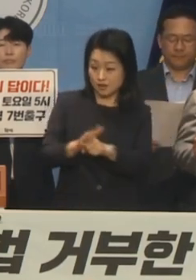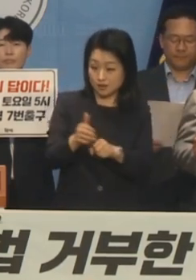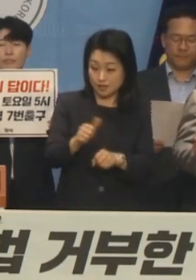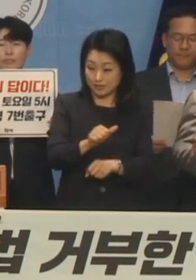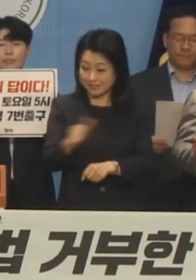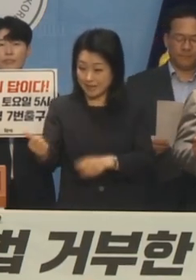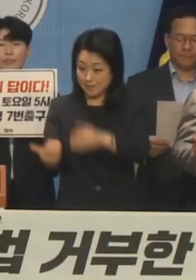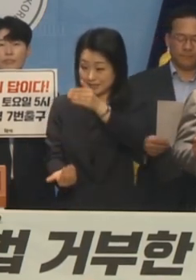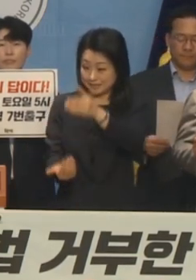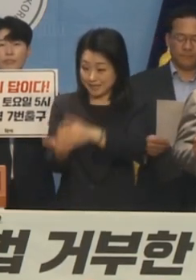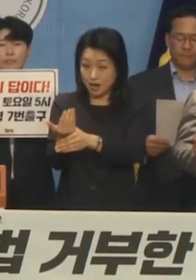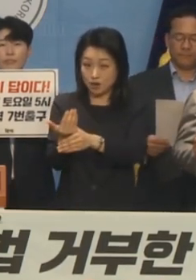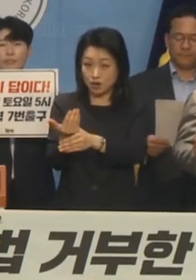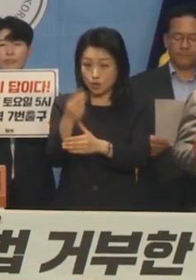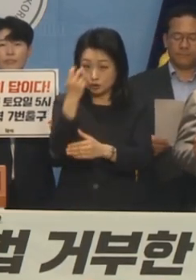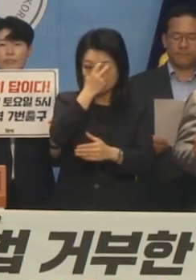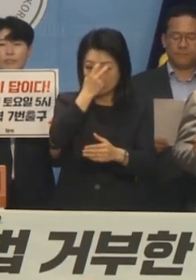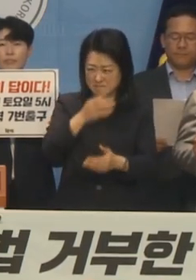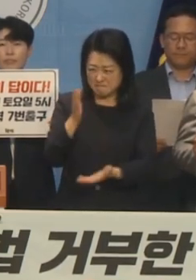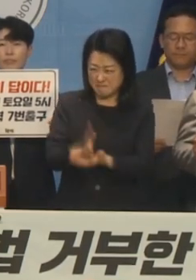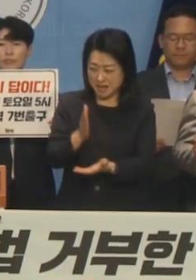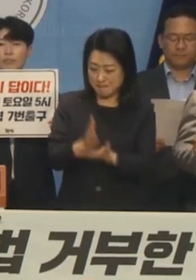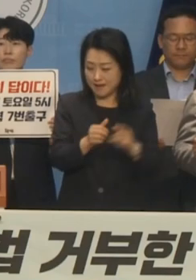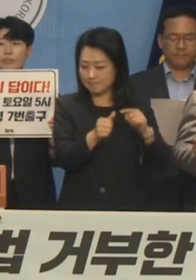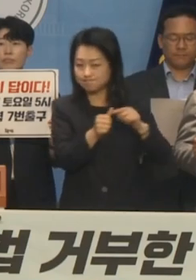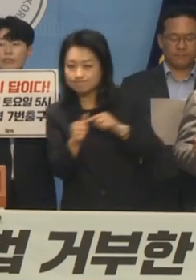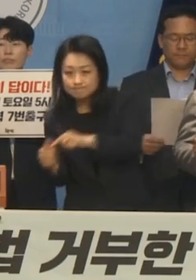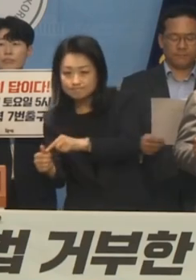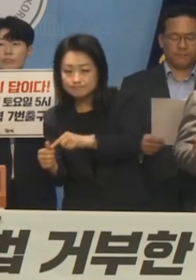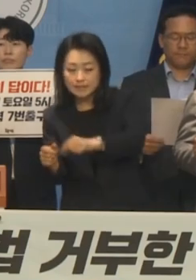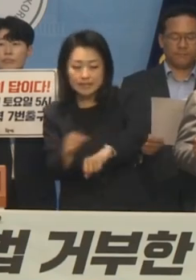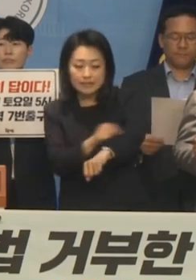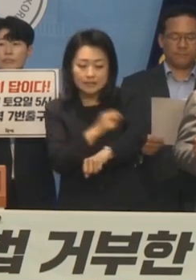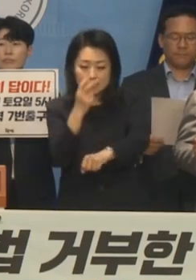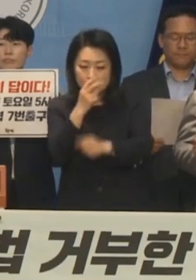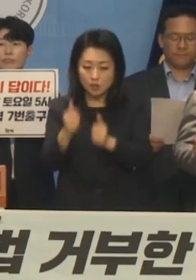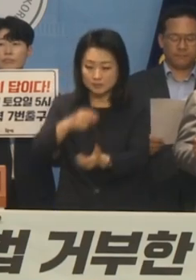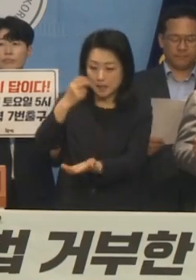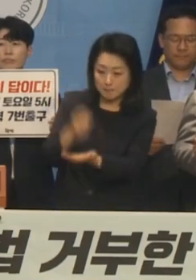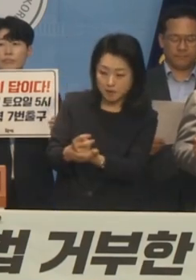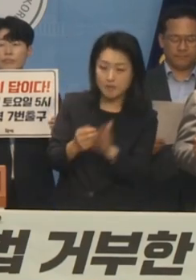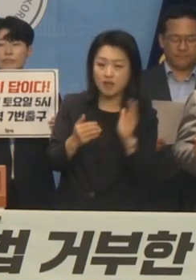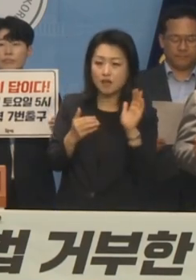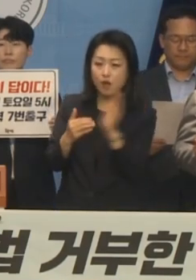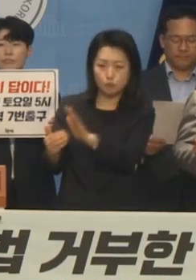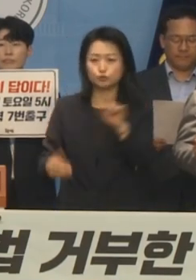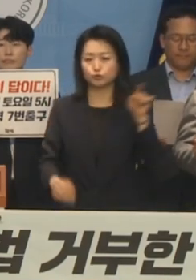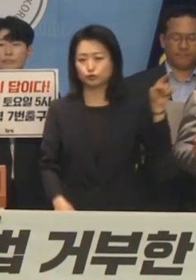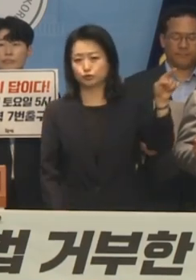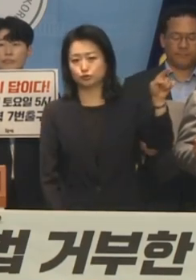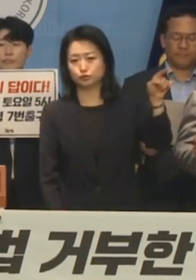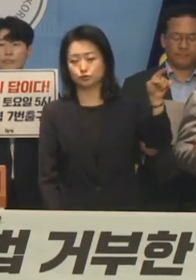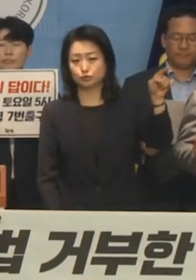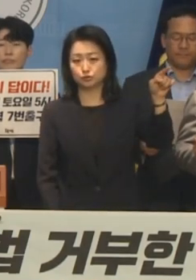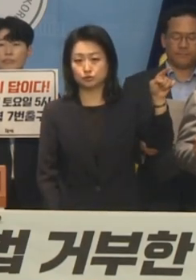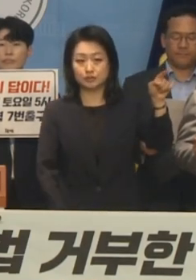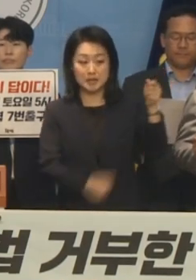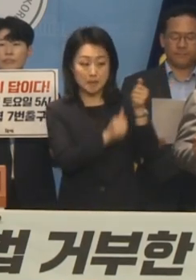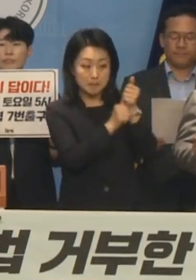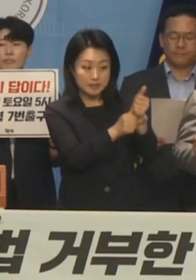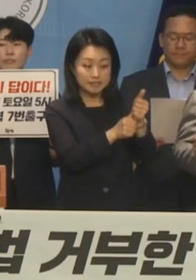사망 사건 수사외압 의혹 특별검사법에 대해 거부권을 행사했다. 정진석